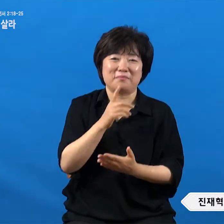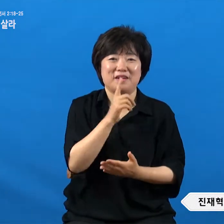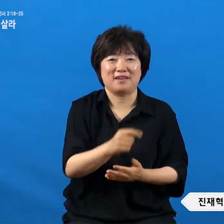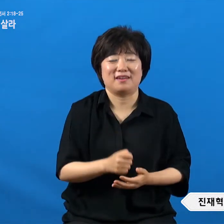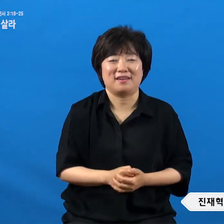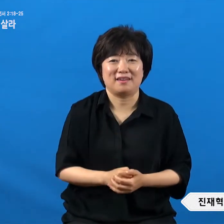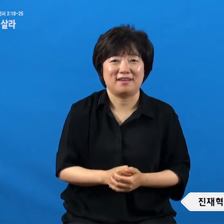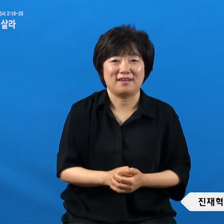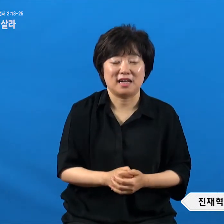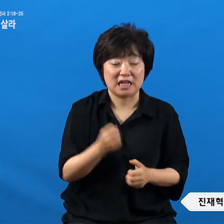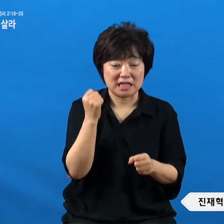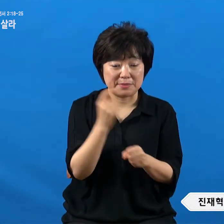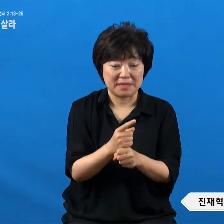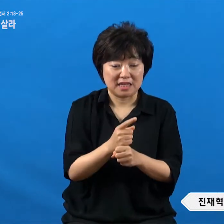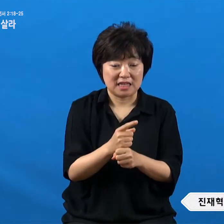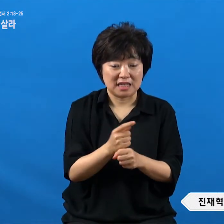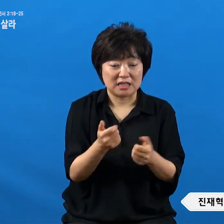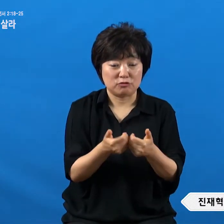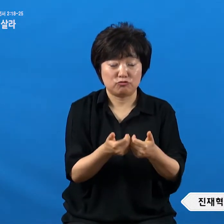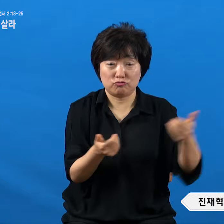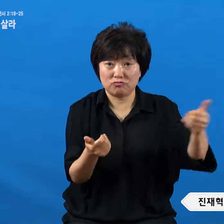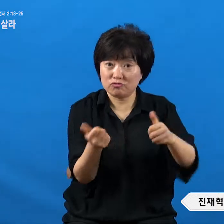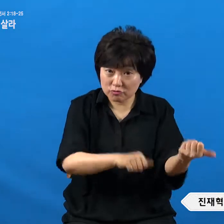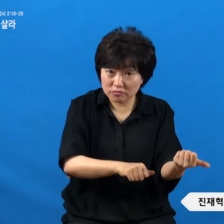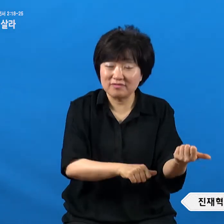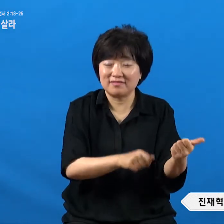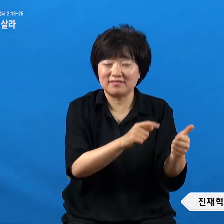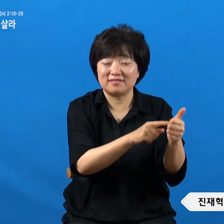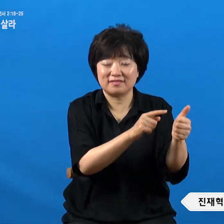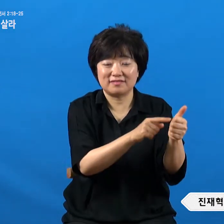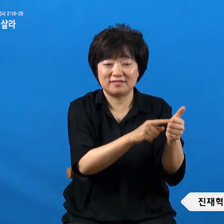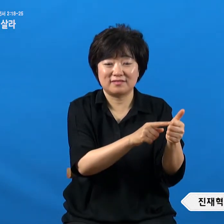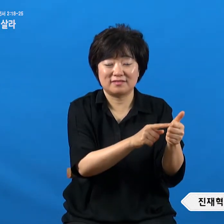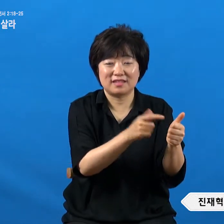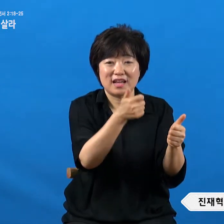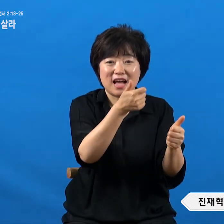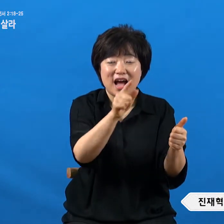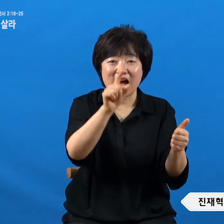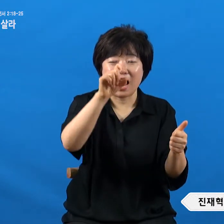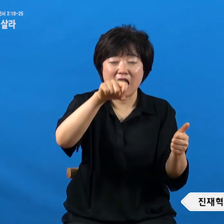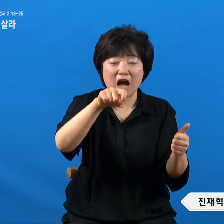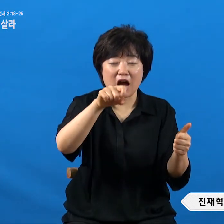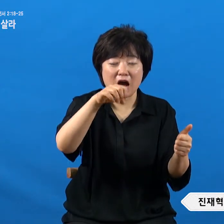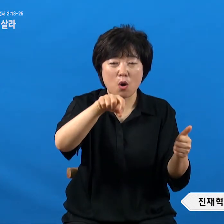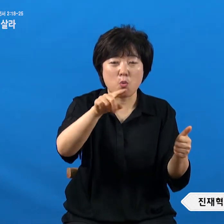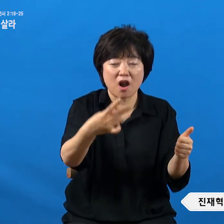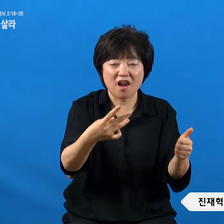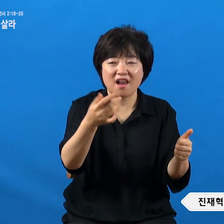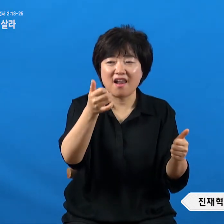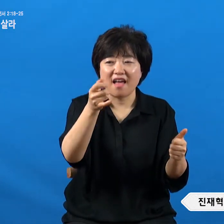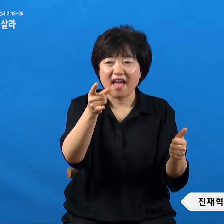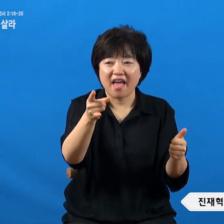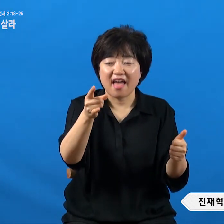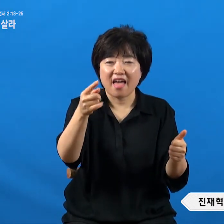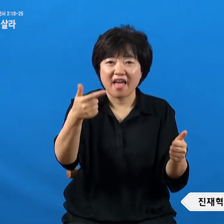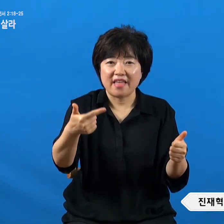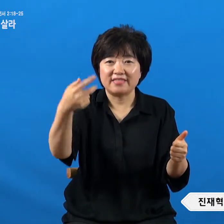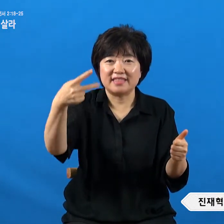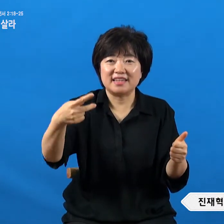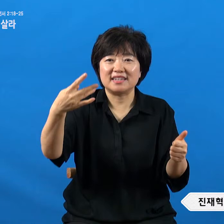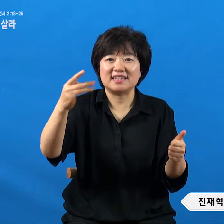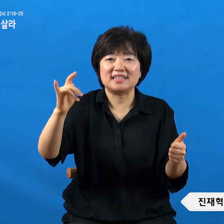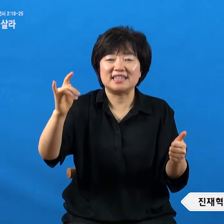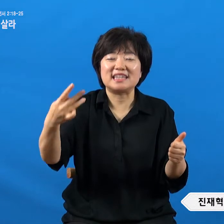있습니다. 이미 세상을 떠난 위대한 교육가 하워드 핸드릭스가 그런 말을 합니다. 한